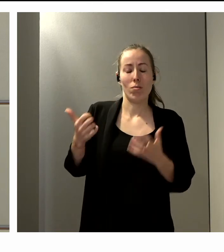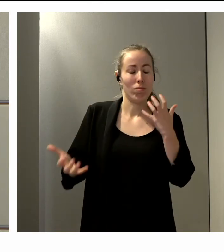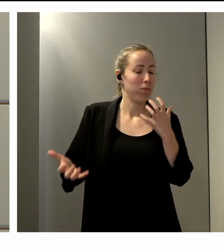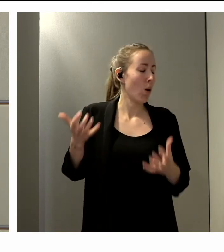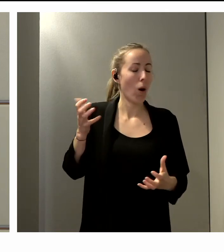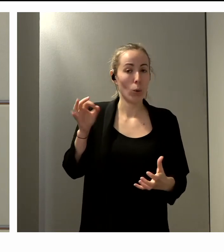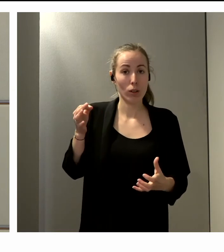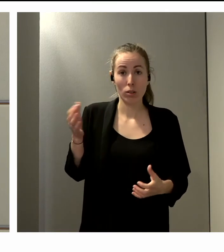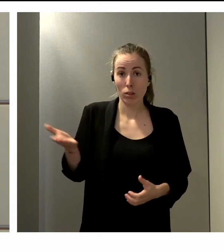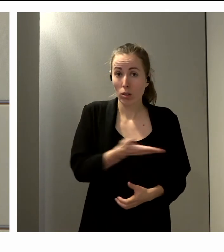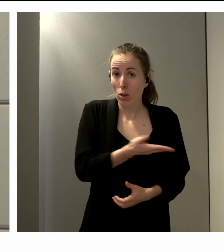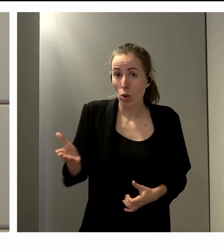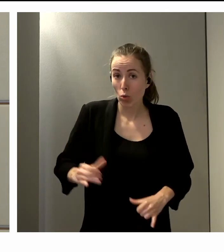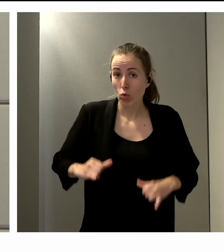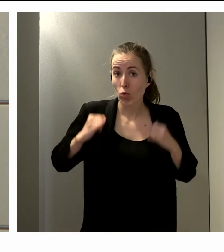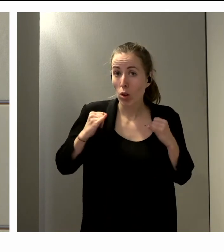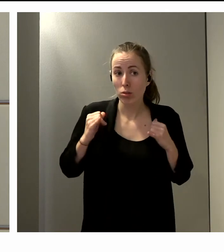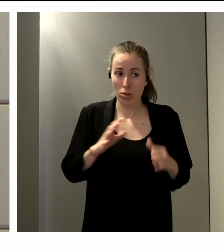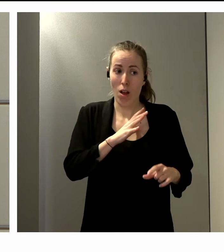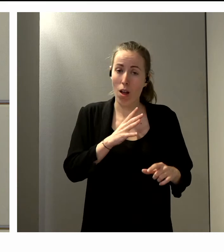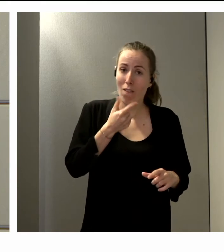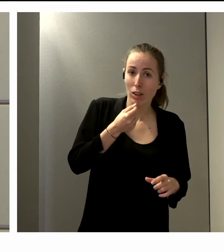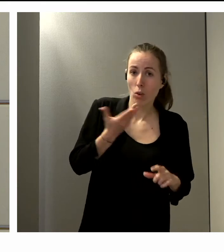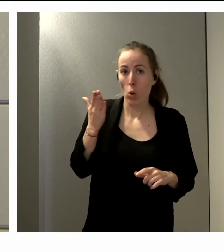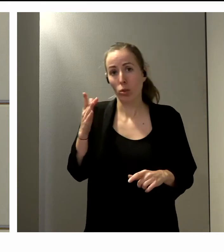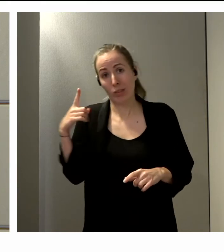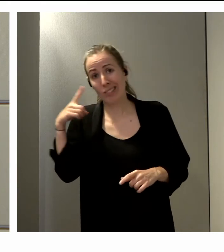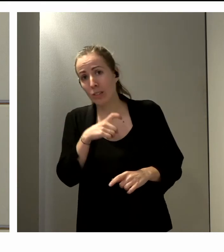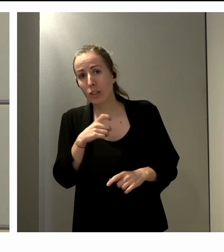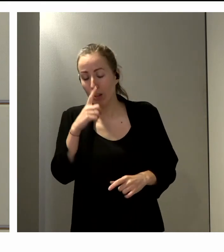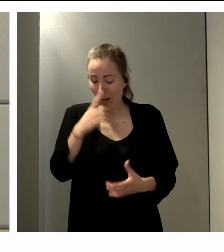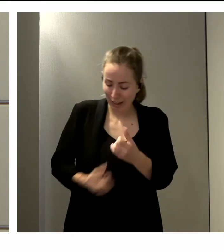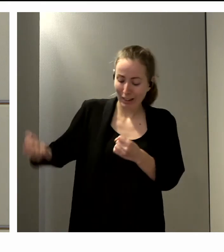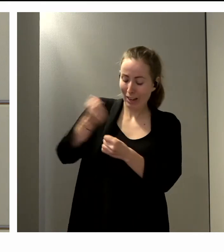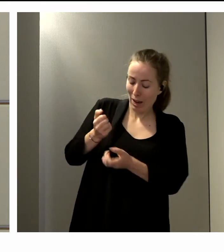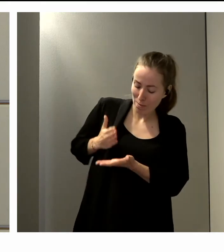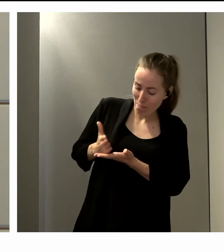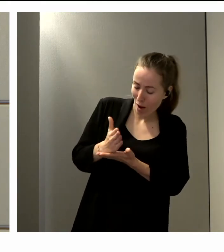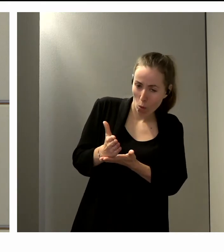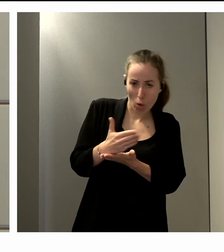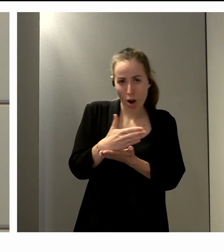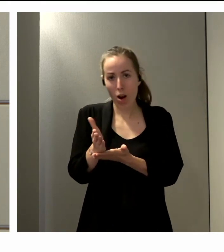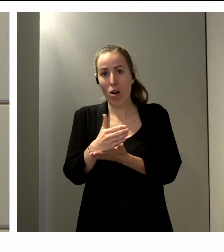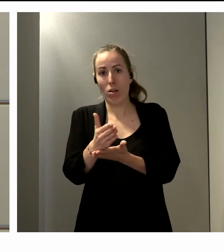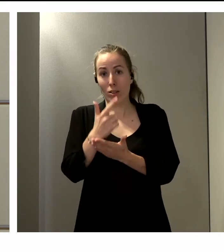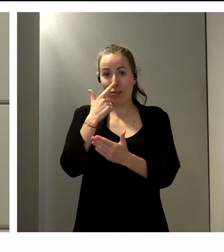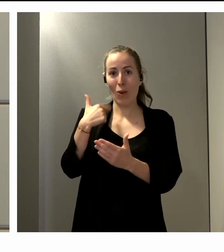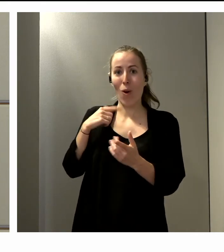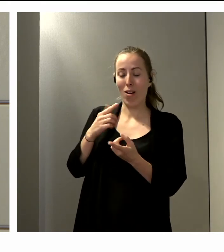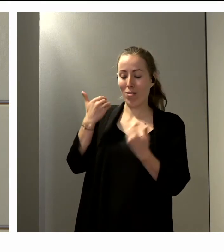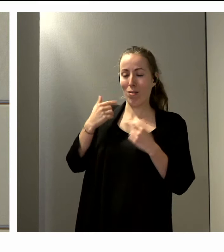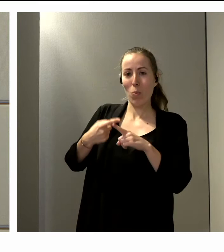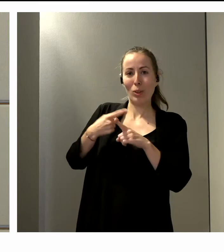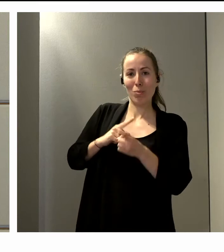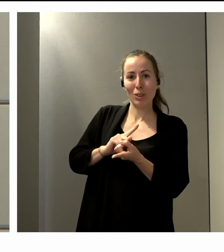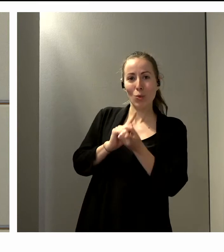sait que construire un parcours d'orientation, c'est accéder progressivement à l'âge adulte,